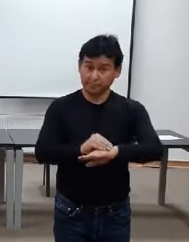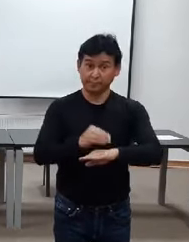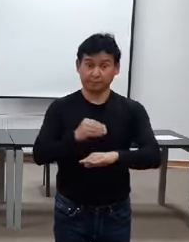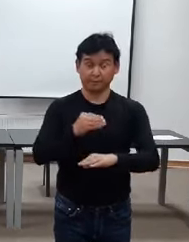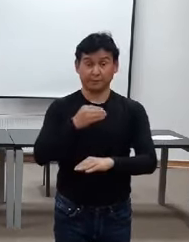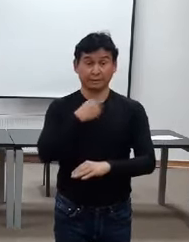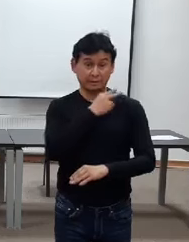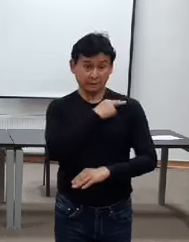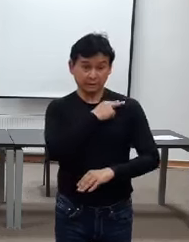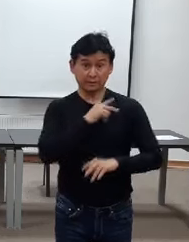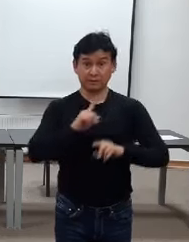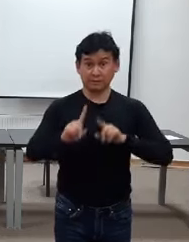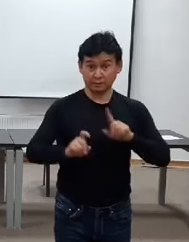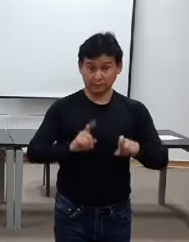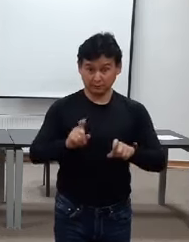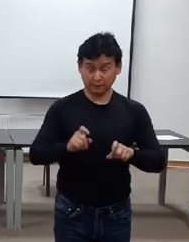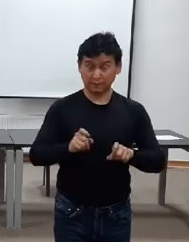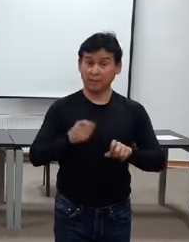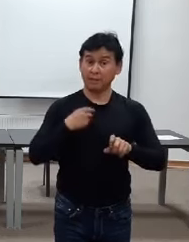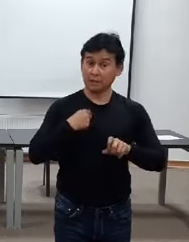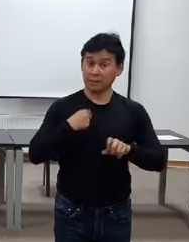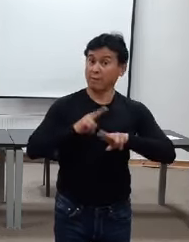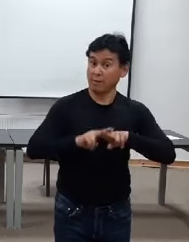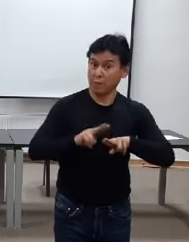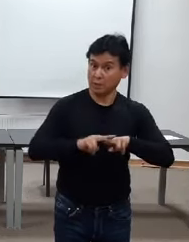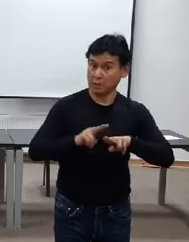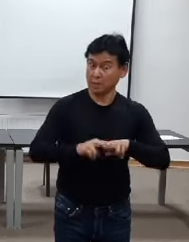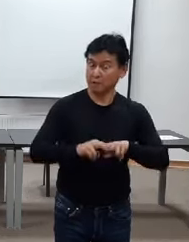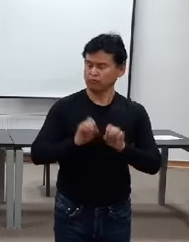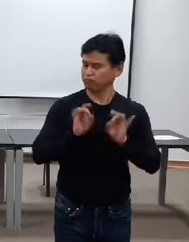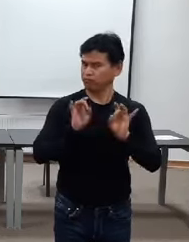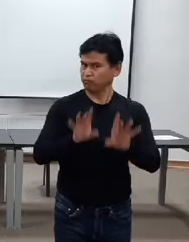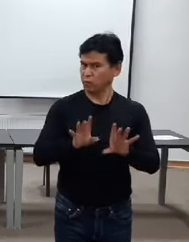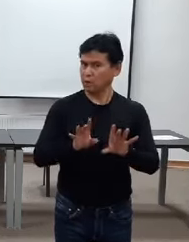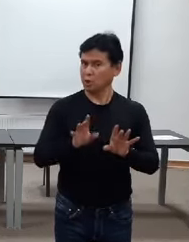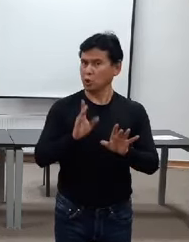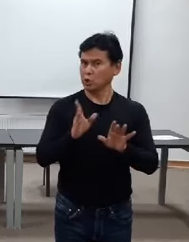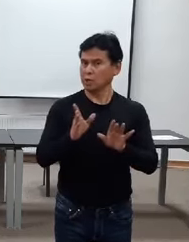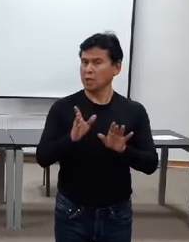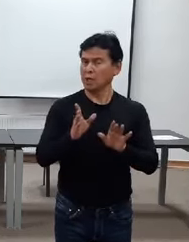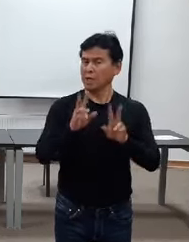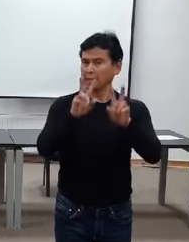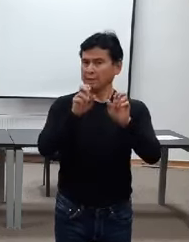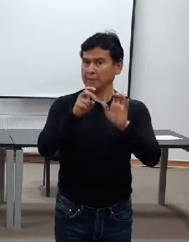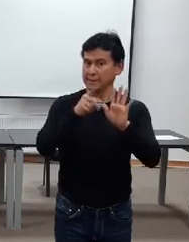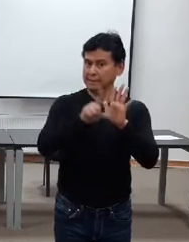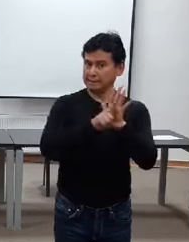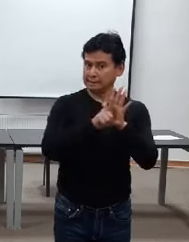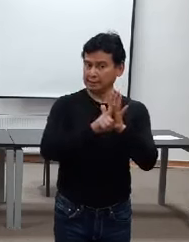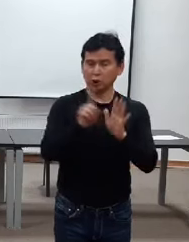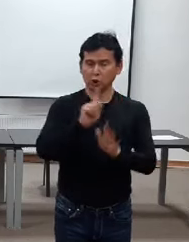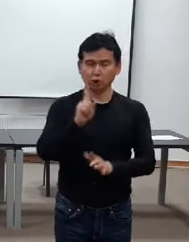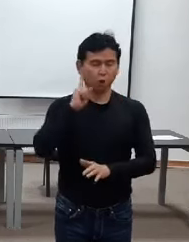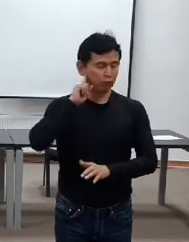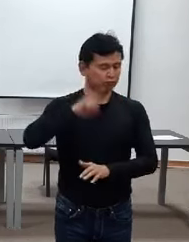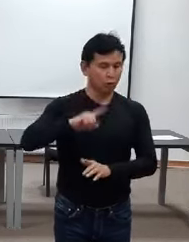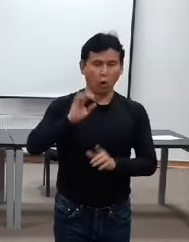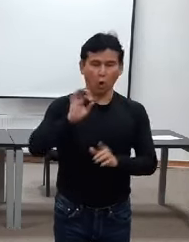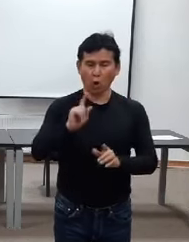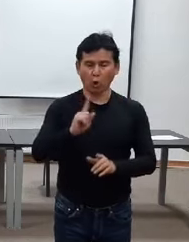de la defensa se van a ejercer las acciones correspondientes en caso de que no se dé cumplimiento